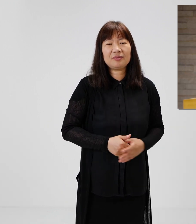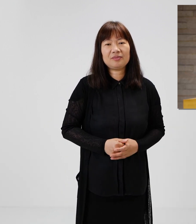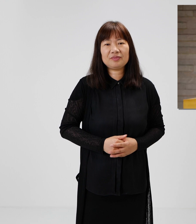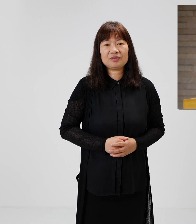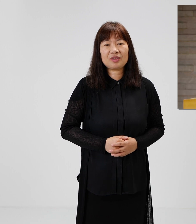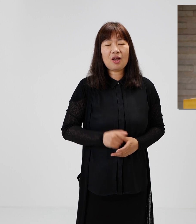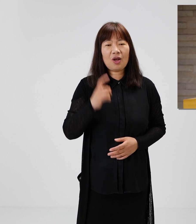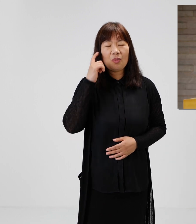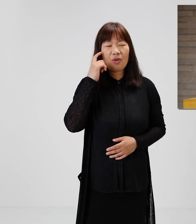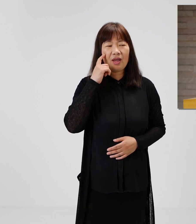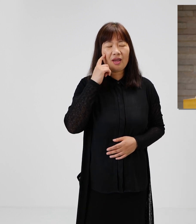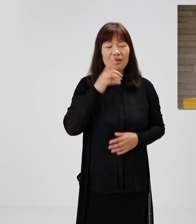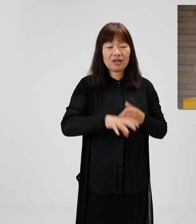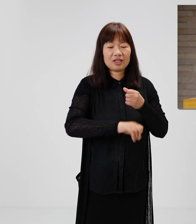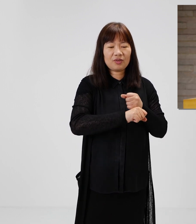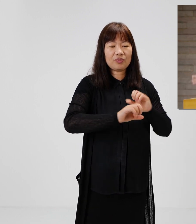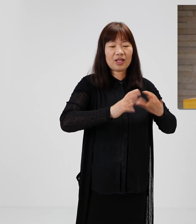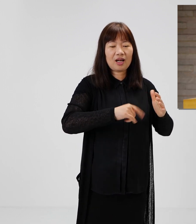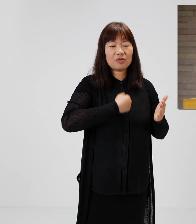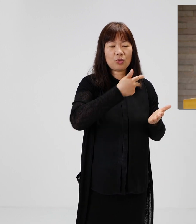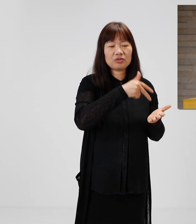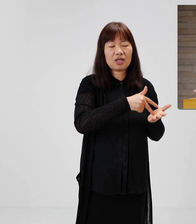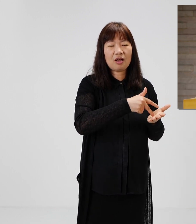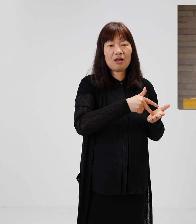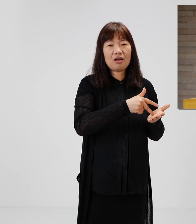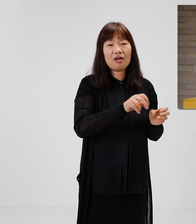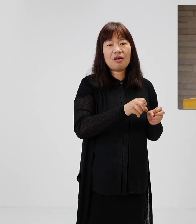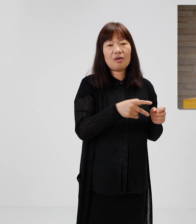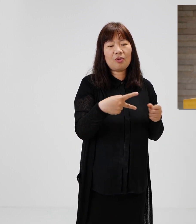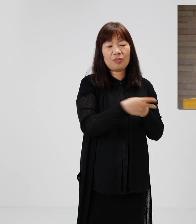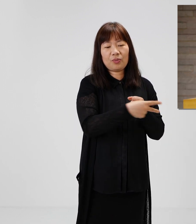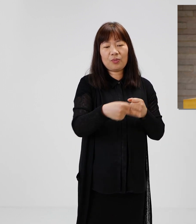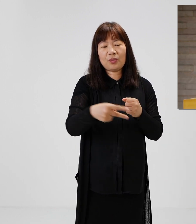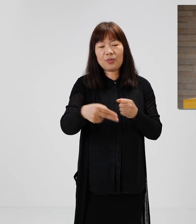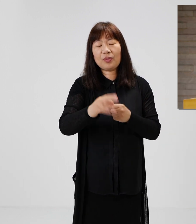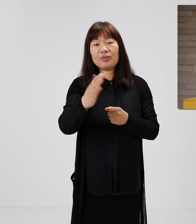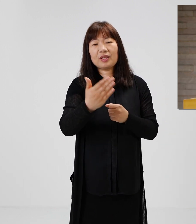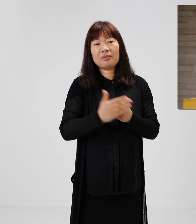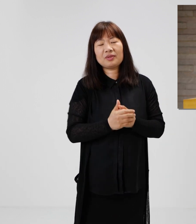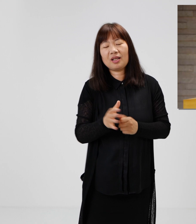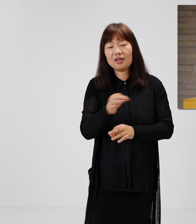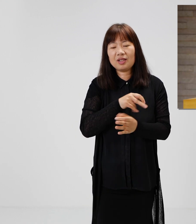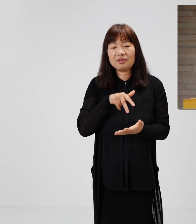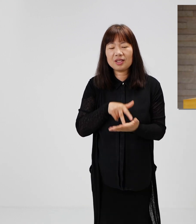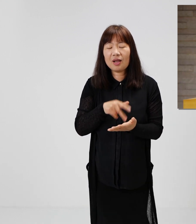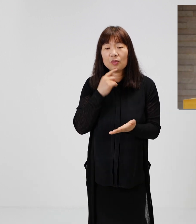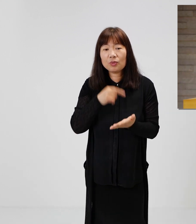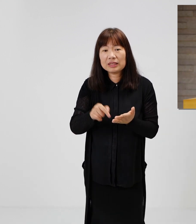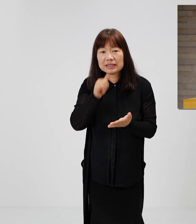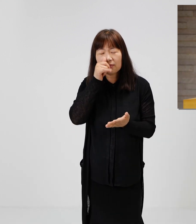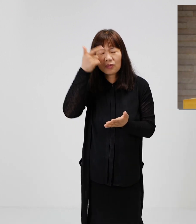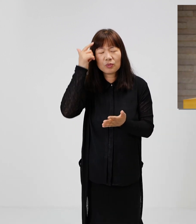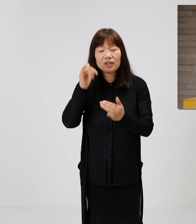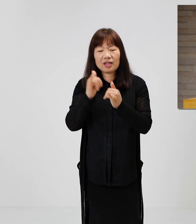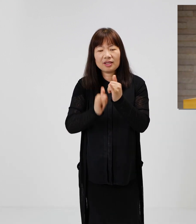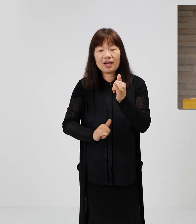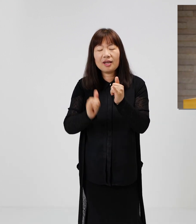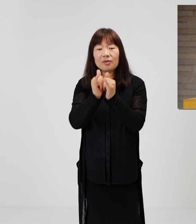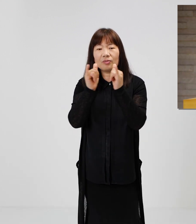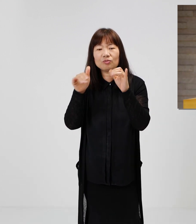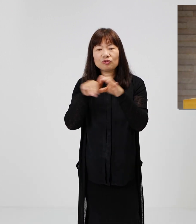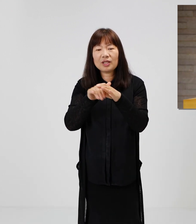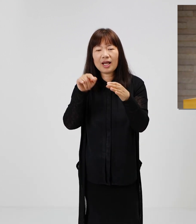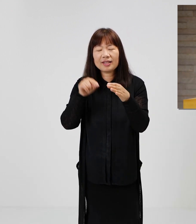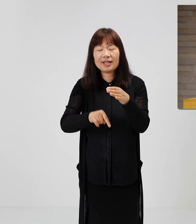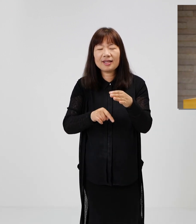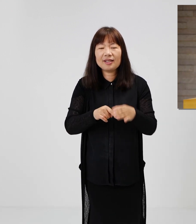속국이 자꾸 떨어져 나가니까 경제적인 손실도 오지만 이 고대 문화 속에 이